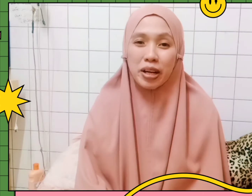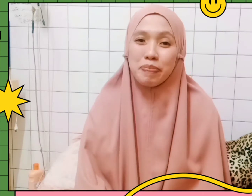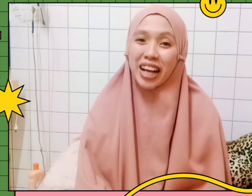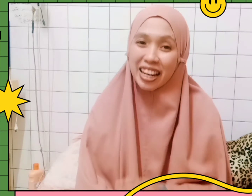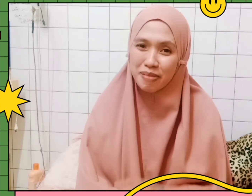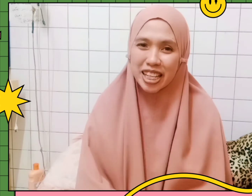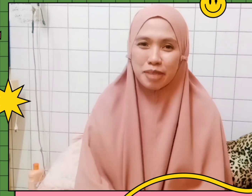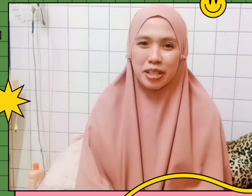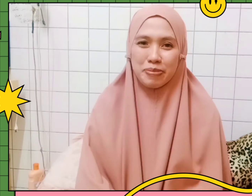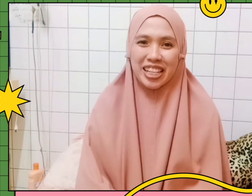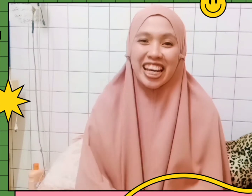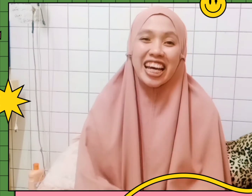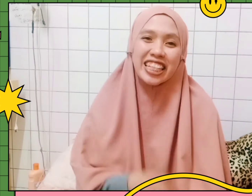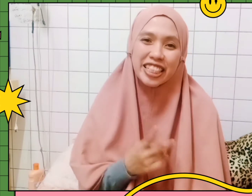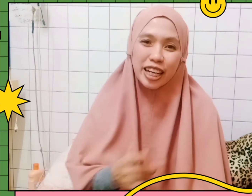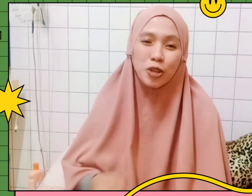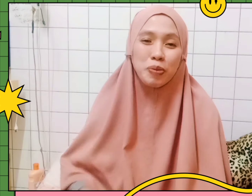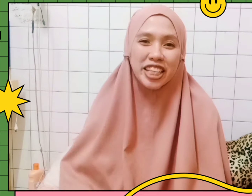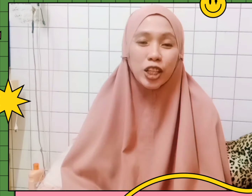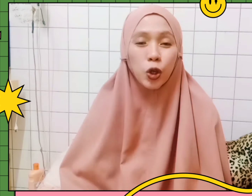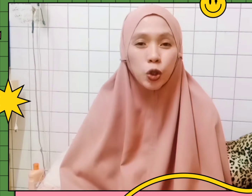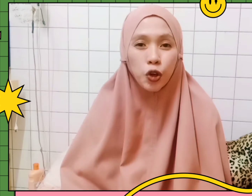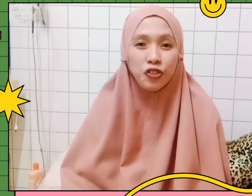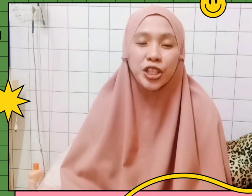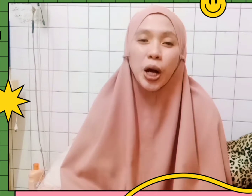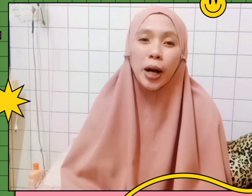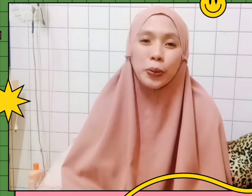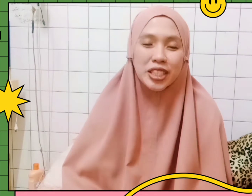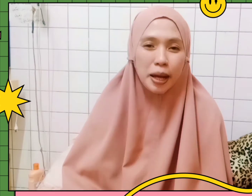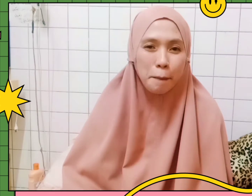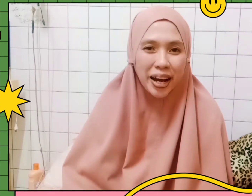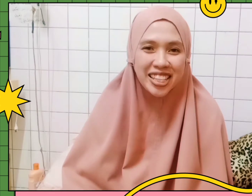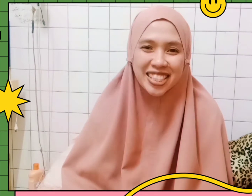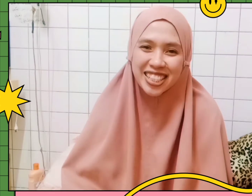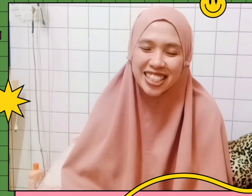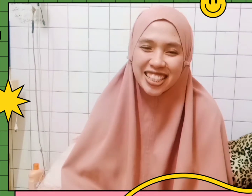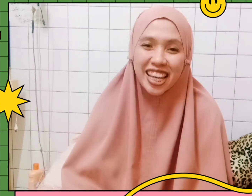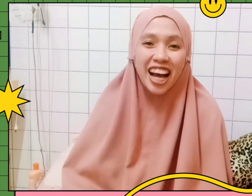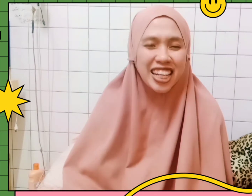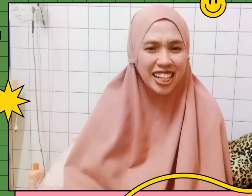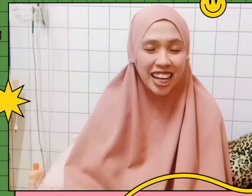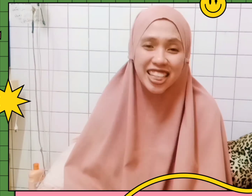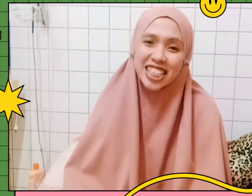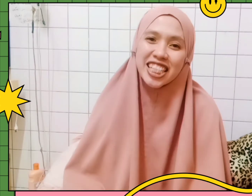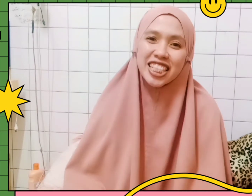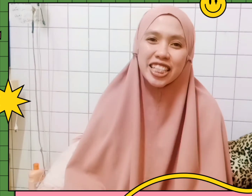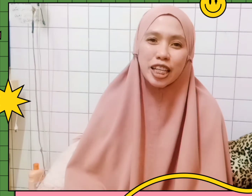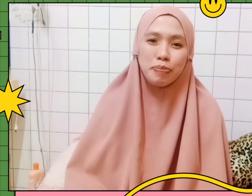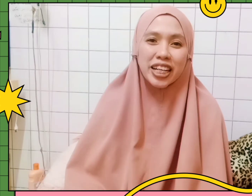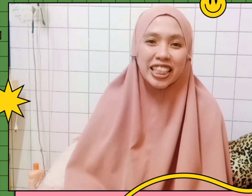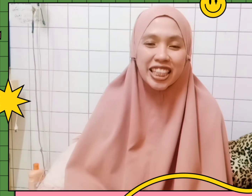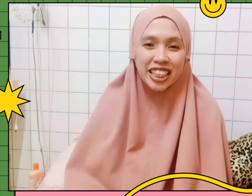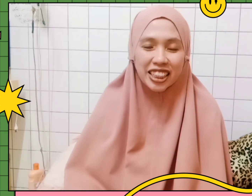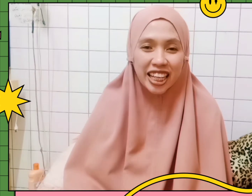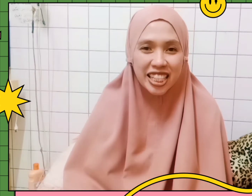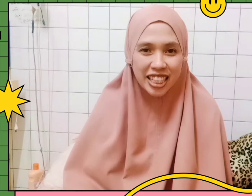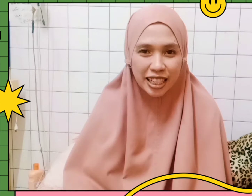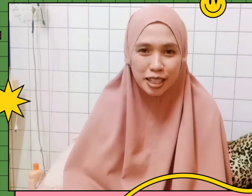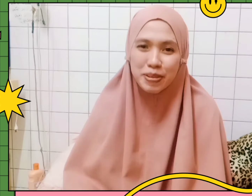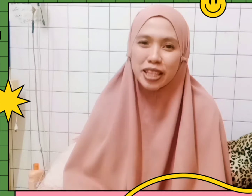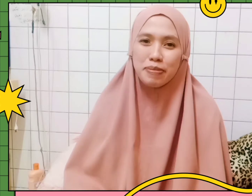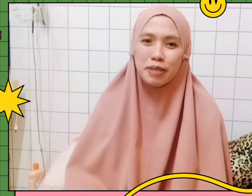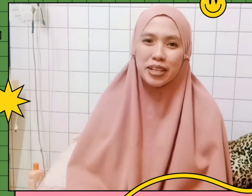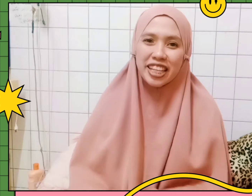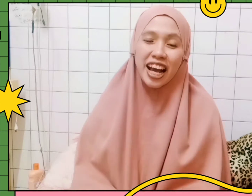dalam berbagi pengalaman ya teman-teman. Dan jangan lupa ya, tonton video aku sampai selesai agar kalian sedikit-sedikit mengerti tentang